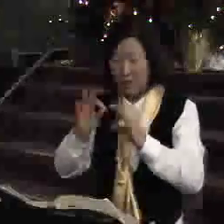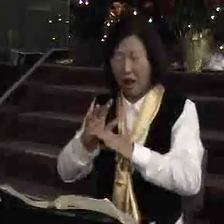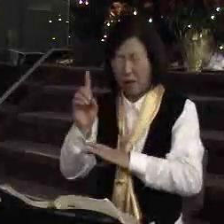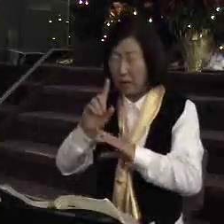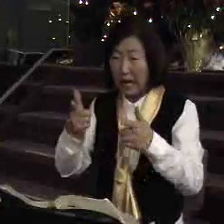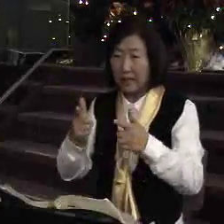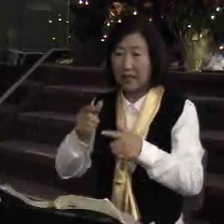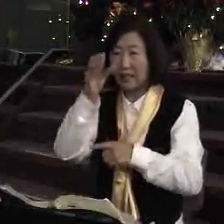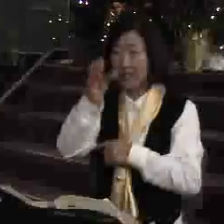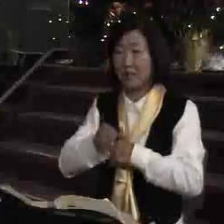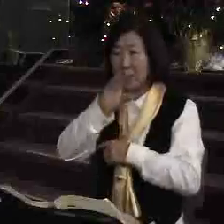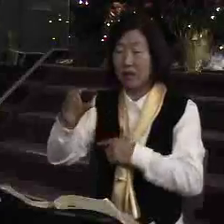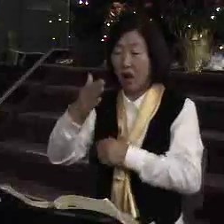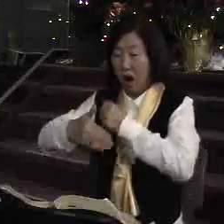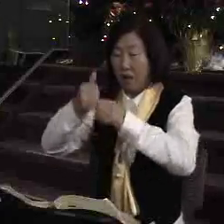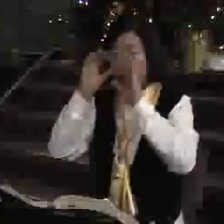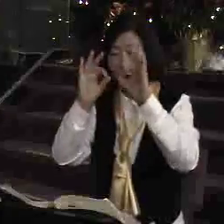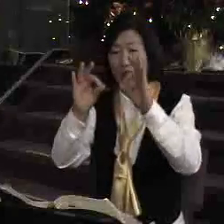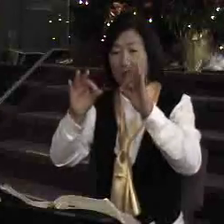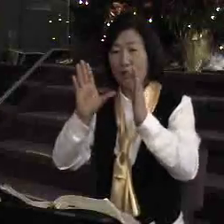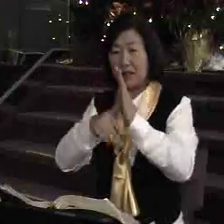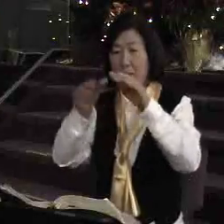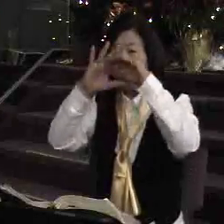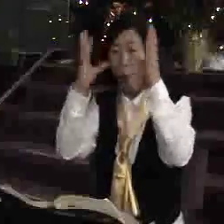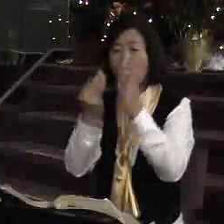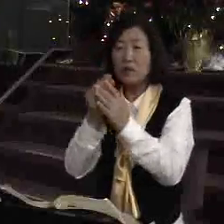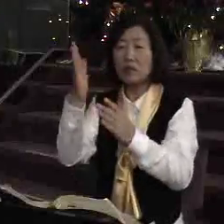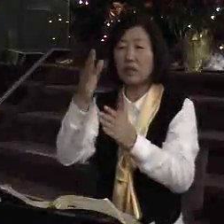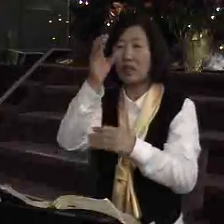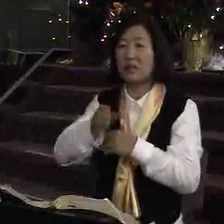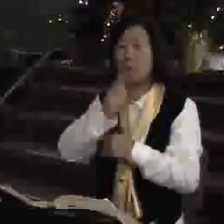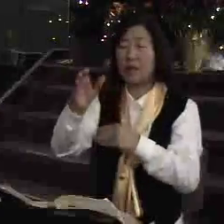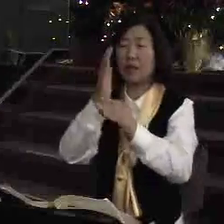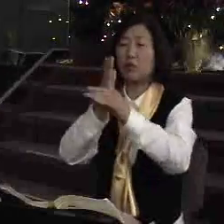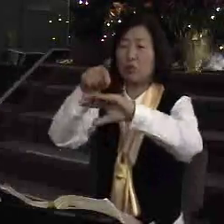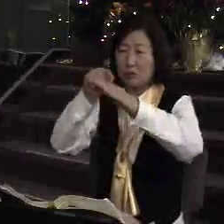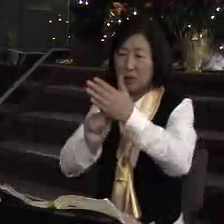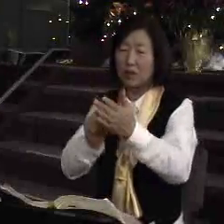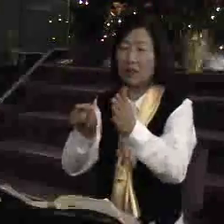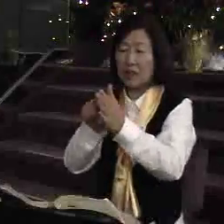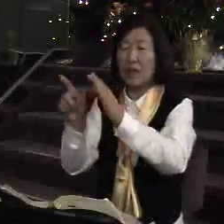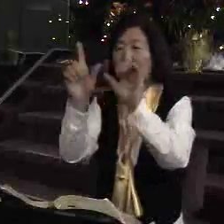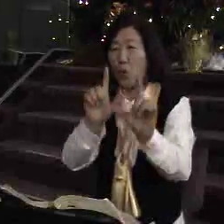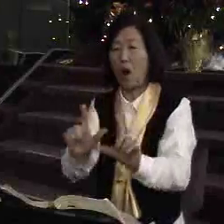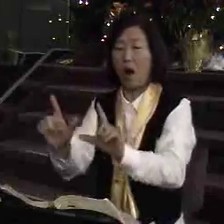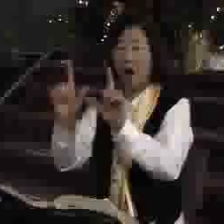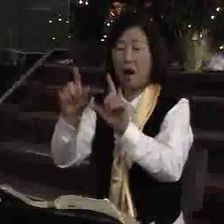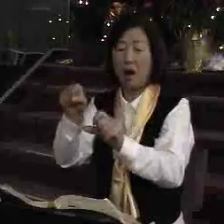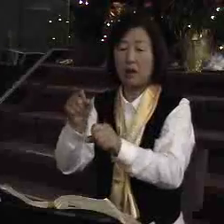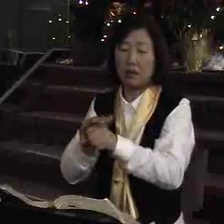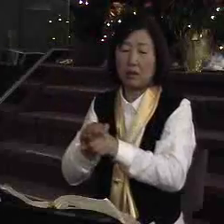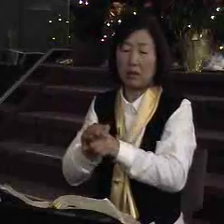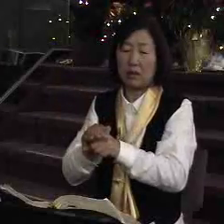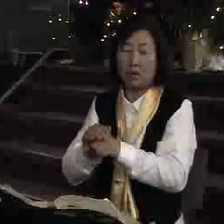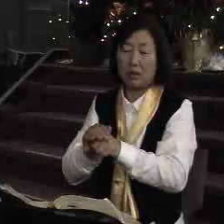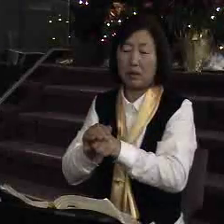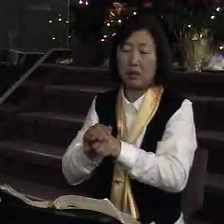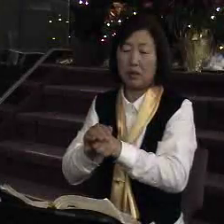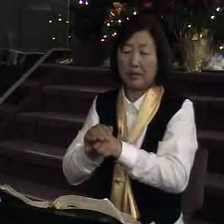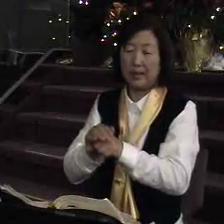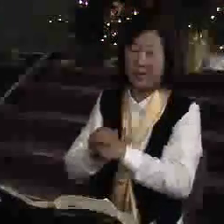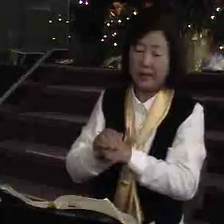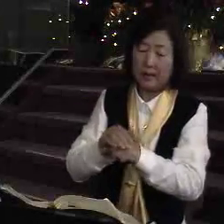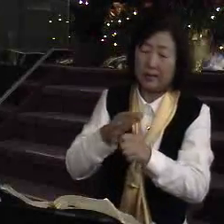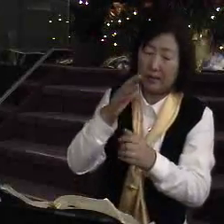십자가, 그러나 하나님이 보셨을 때 모든 것이 되는 십자가 중심으로 신앙생활하는 게 점점 사라지고